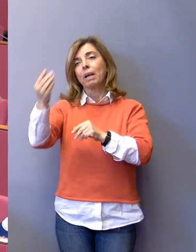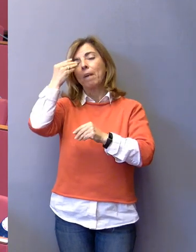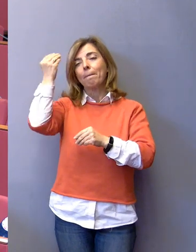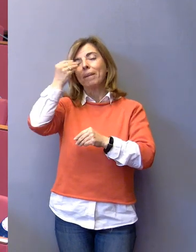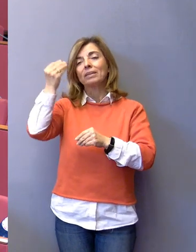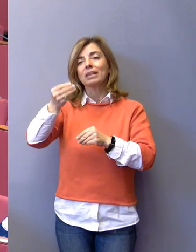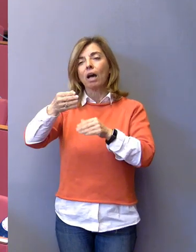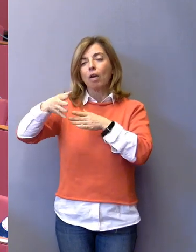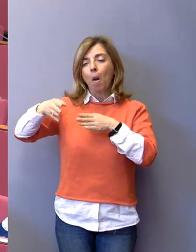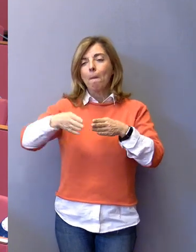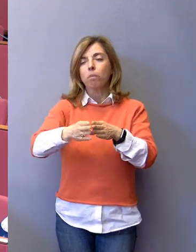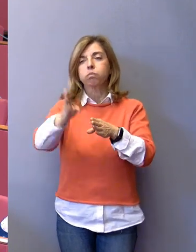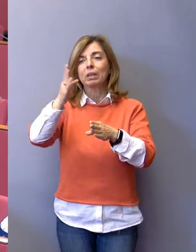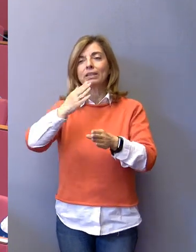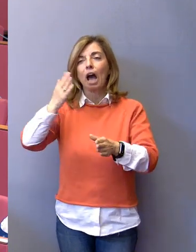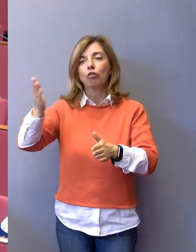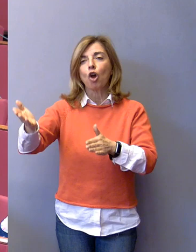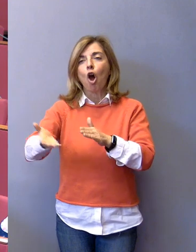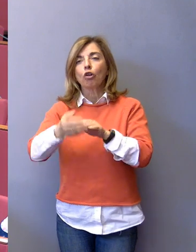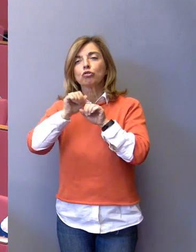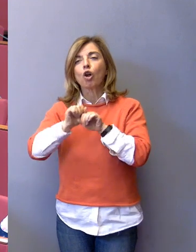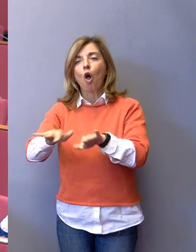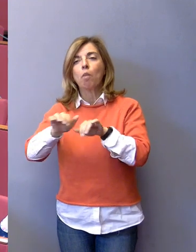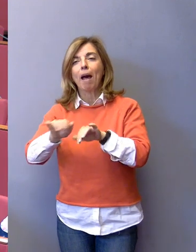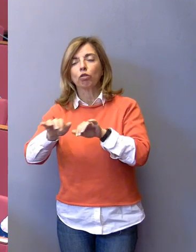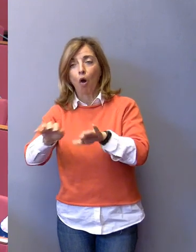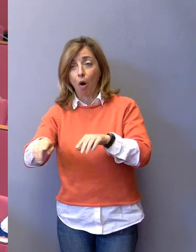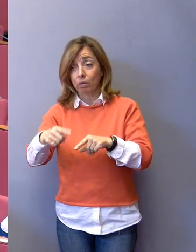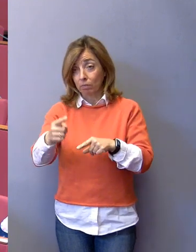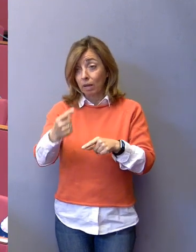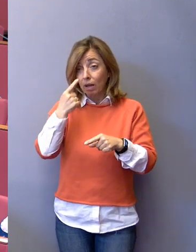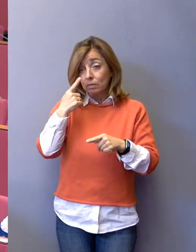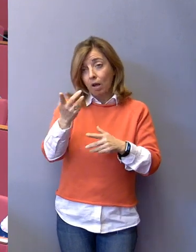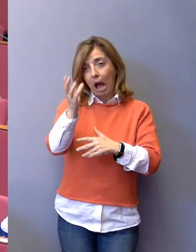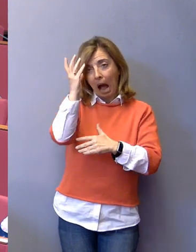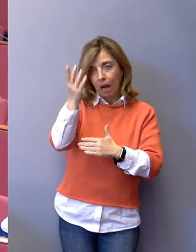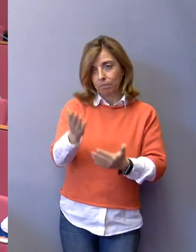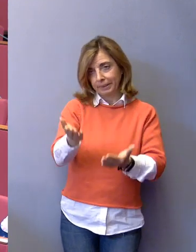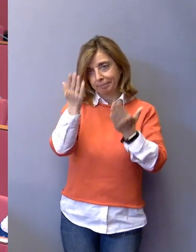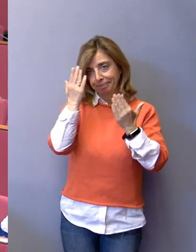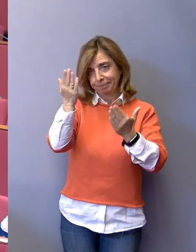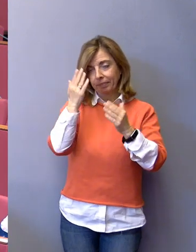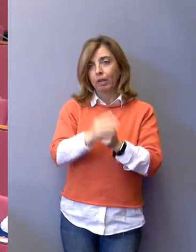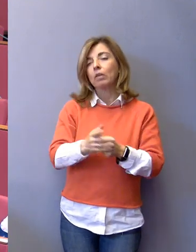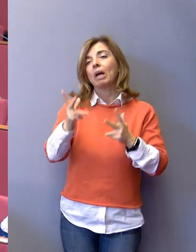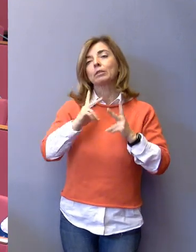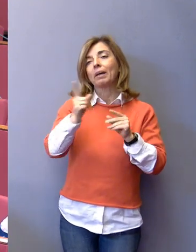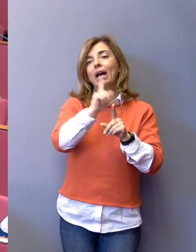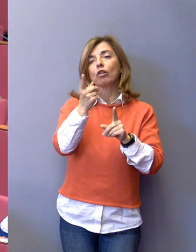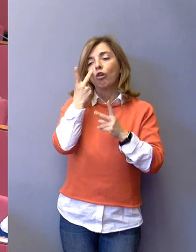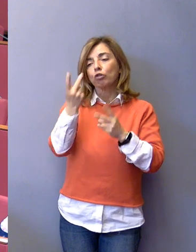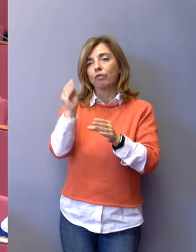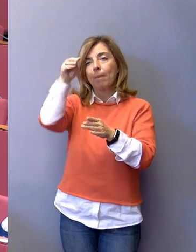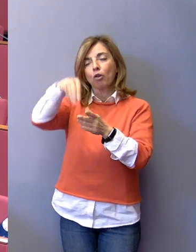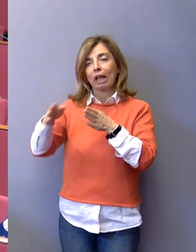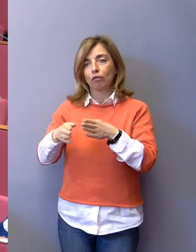di non ritrovarci nell'alveo del Torrente detto ciò Speriamo di poterla vedere una piazza alberata nel punto di vista sono le parole del